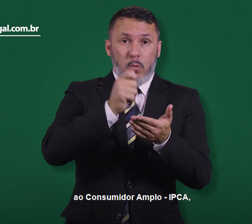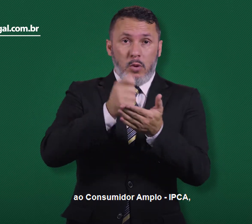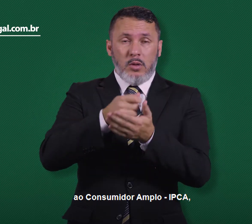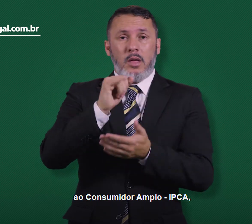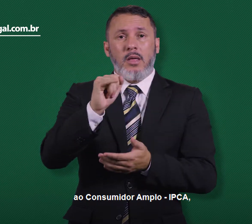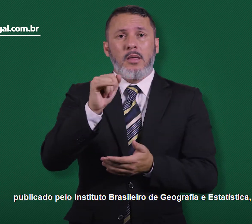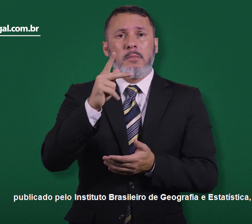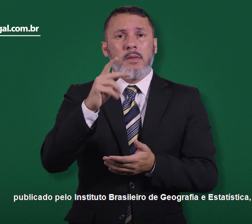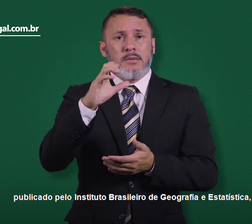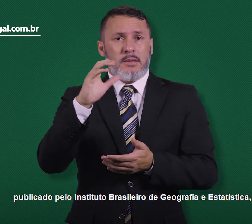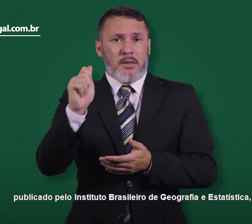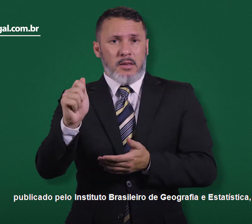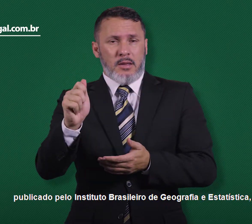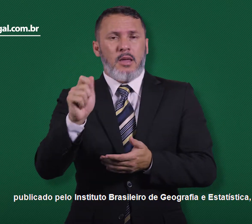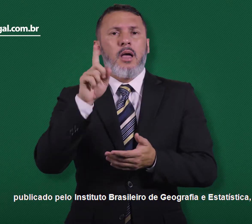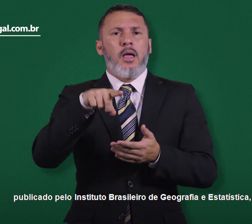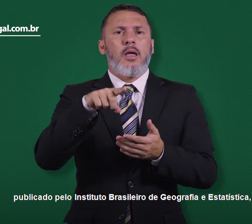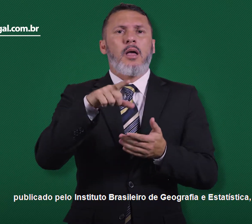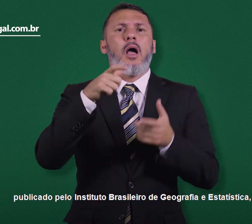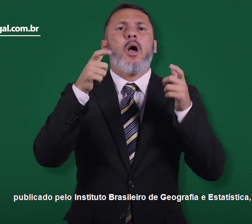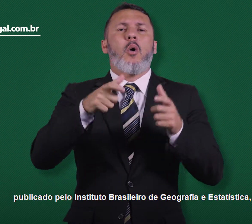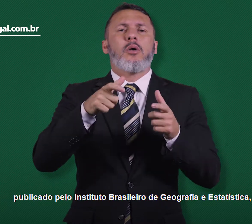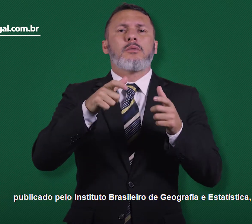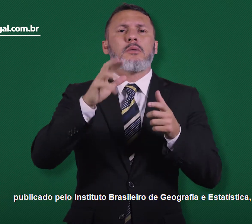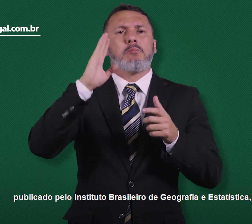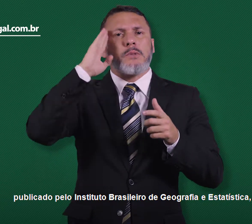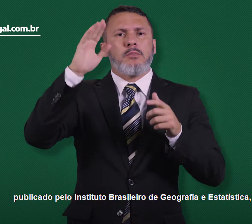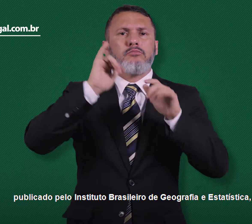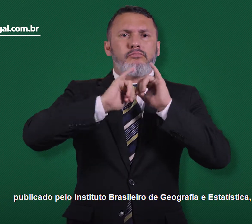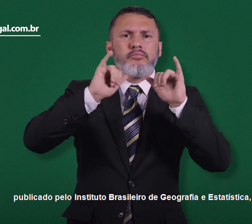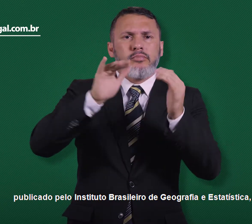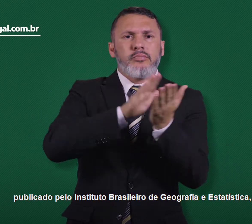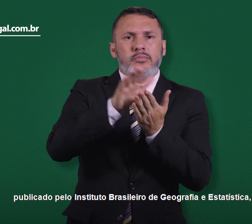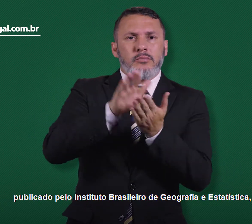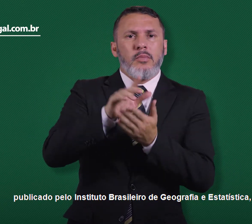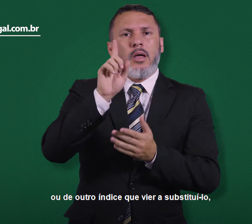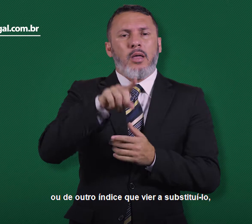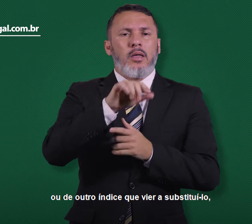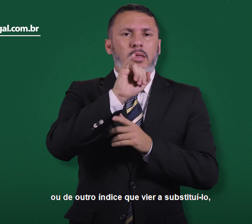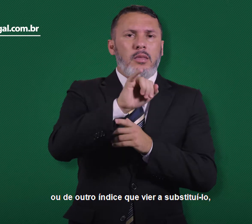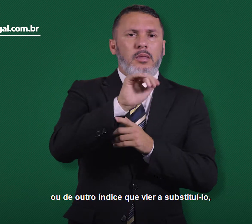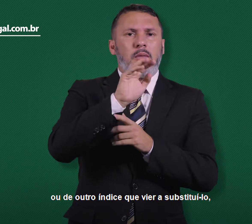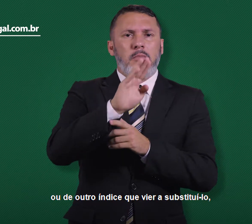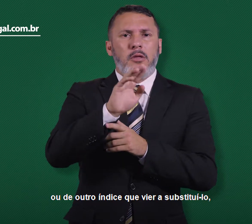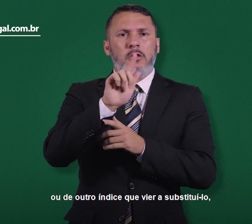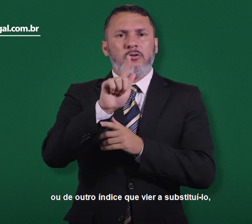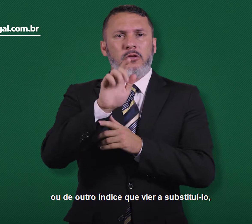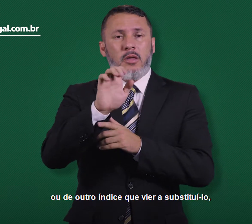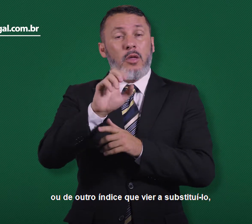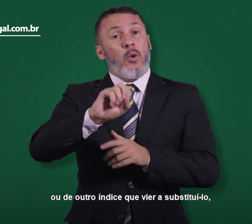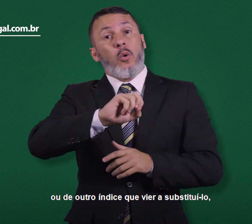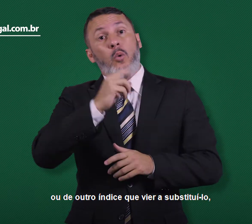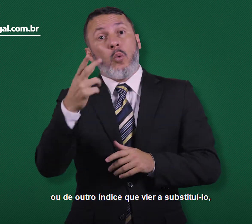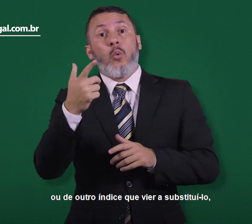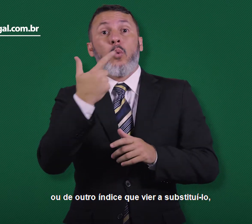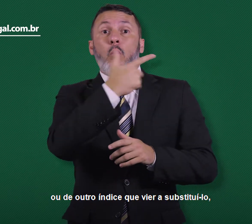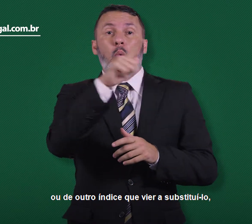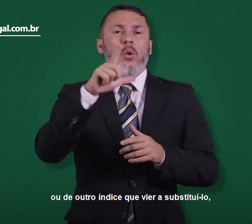IPCA, publicado pelo Instituto Brasileiro de Geografia e Estatística, ou de outro índice que vier a substituí-lo, para